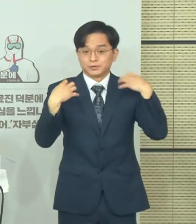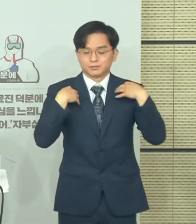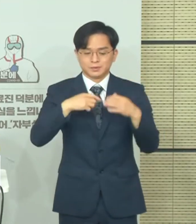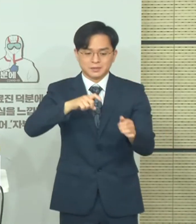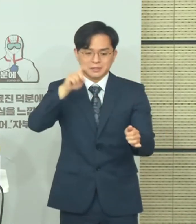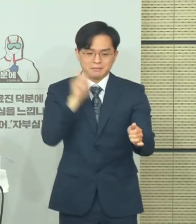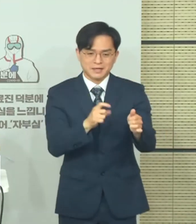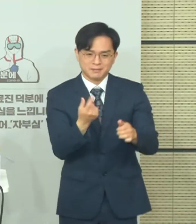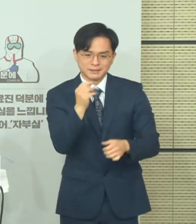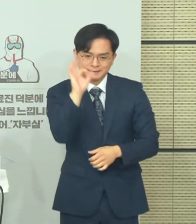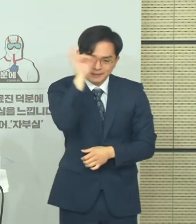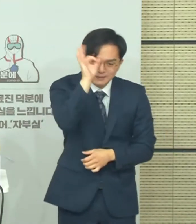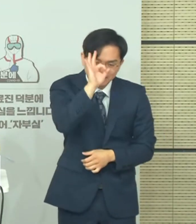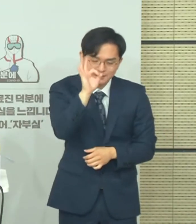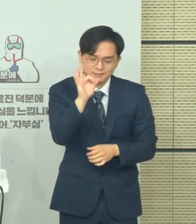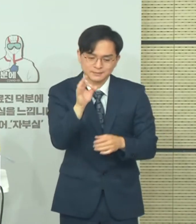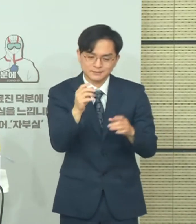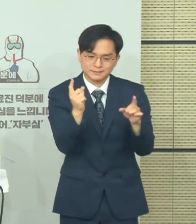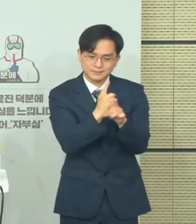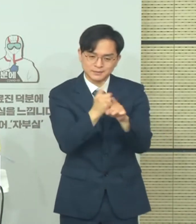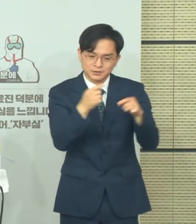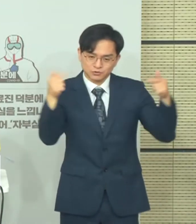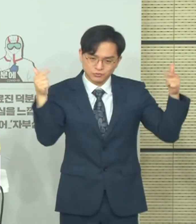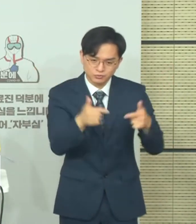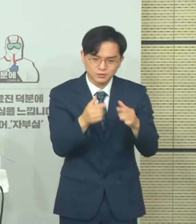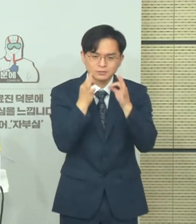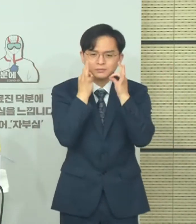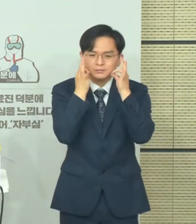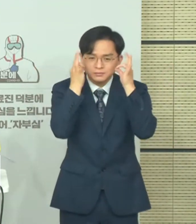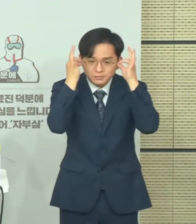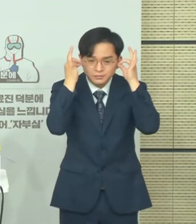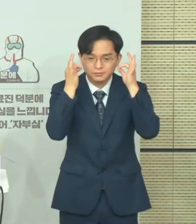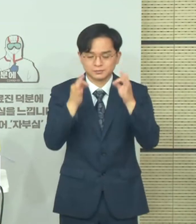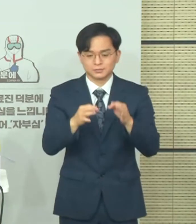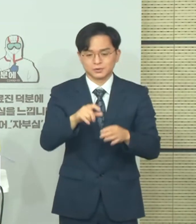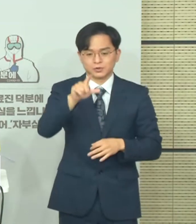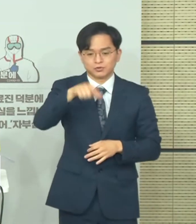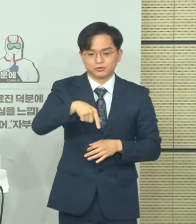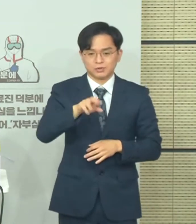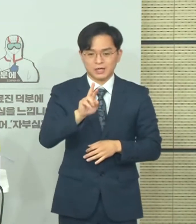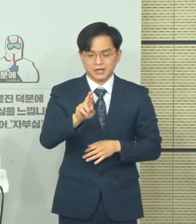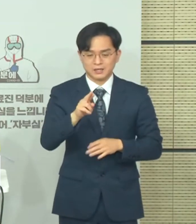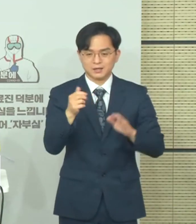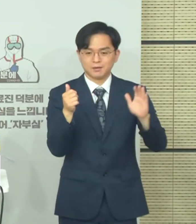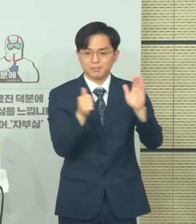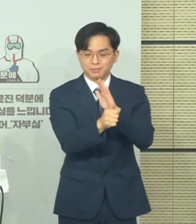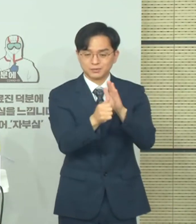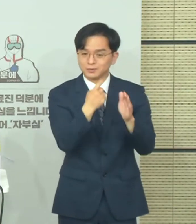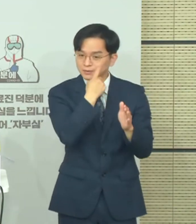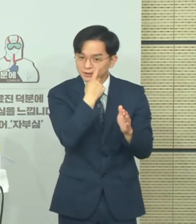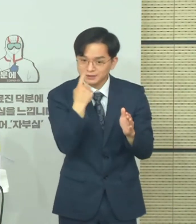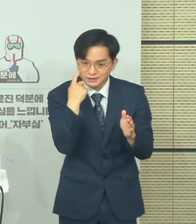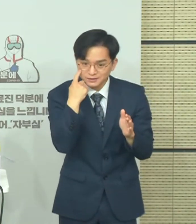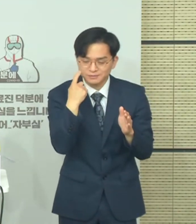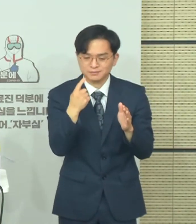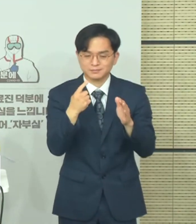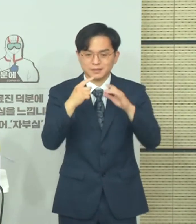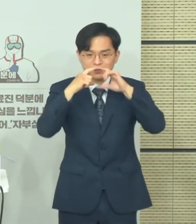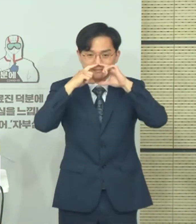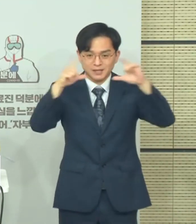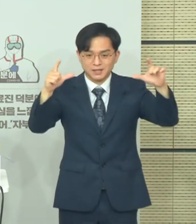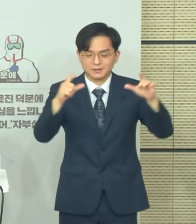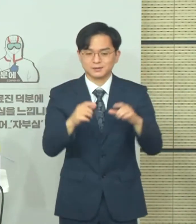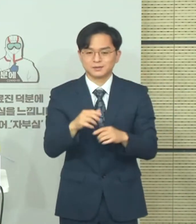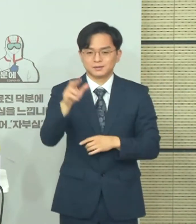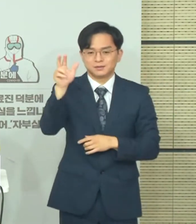지속적인 노력을 하고 있습니다 전자 출입 명부 도입 시술과 용 건수를 6월 28일 기준 전국